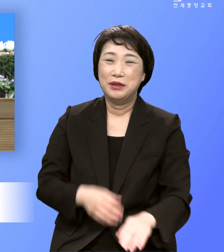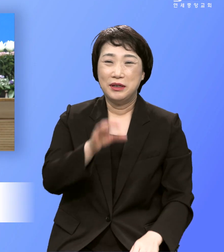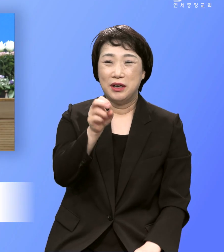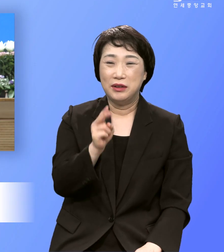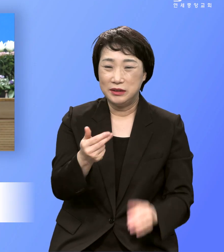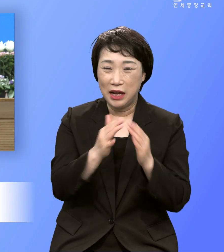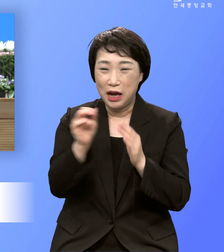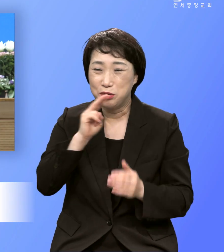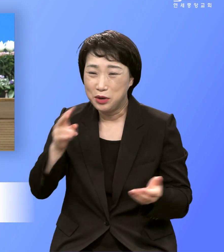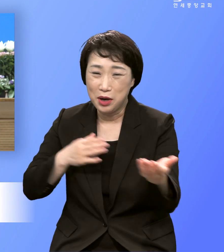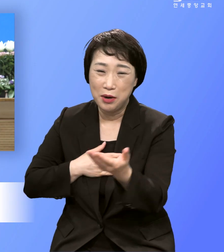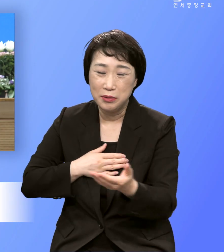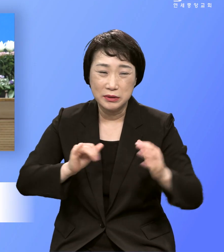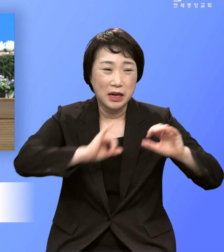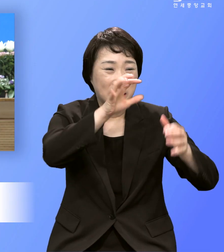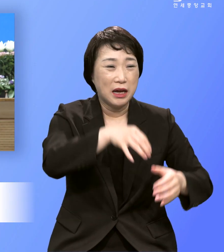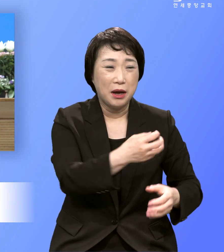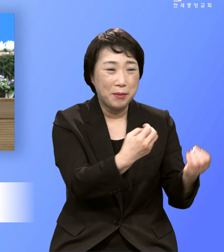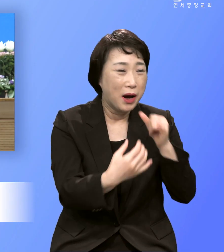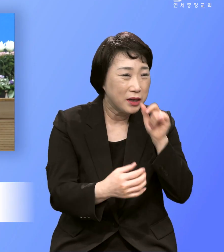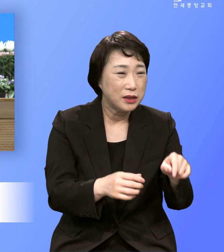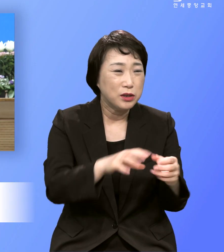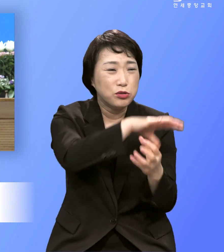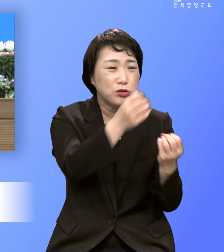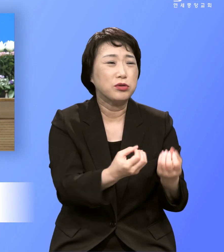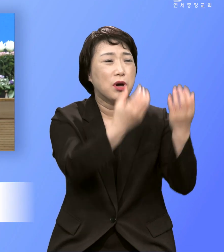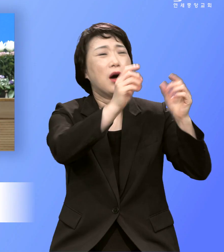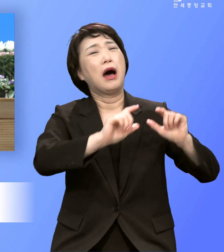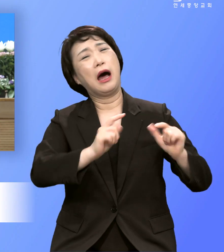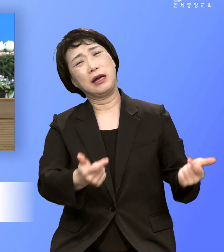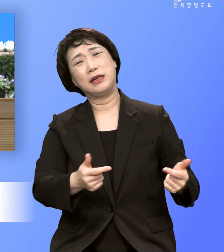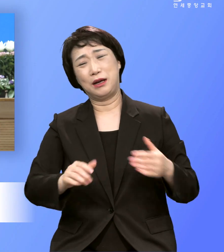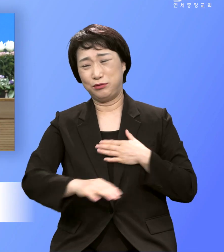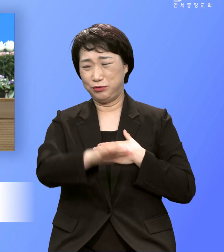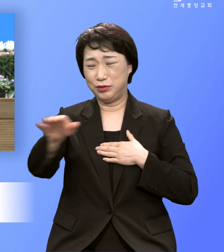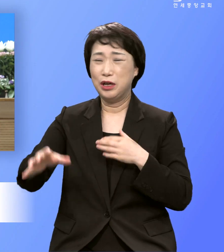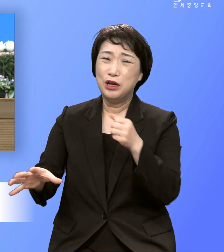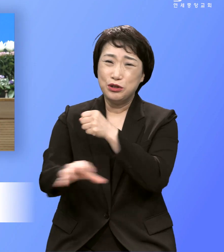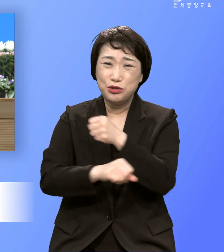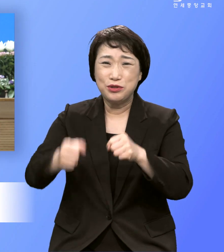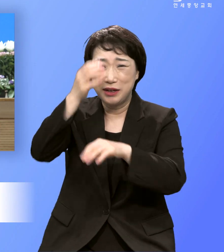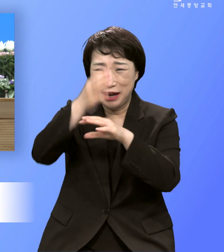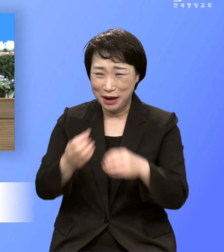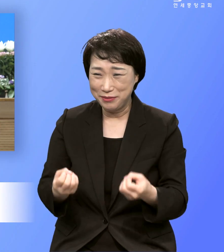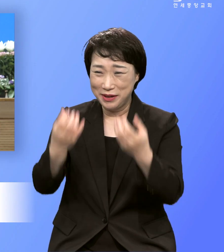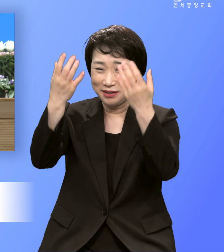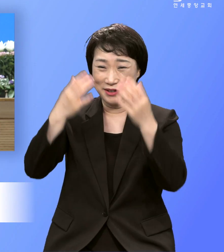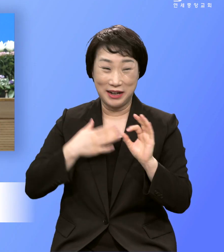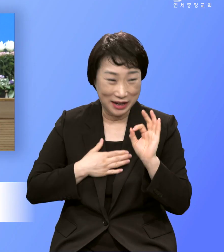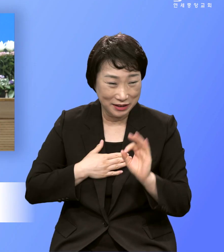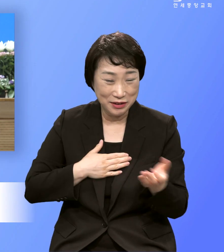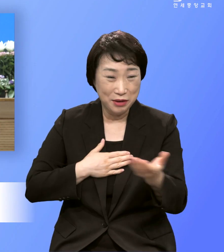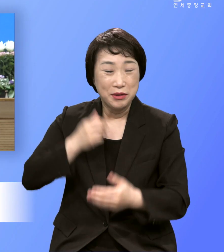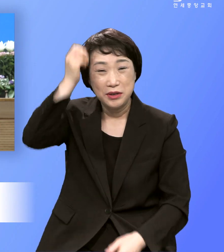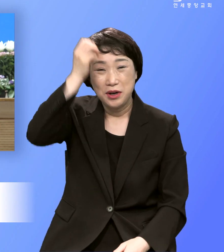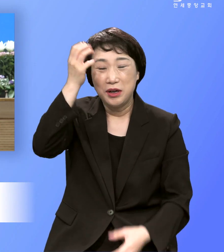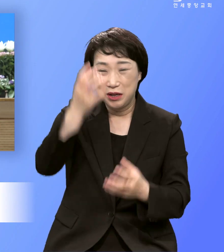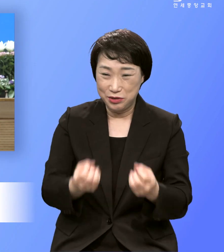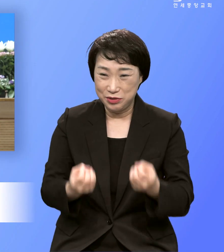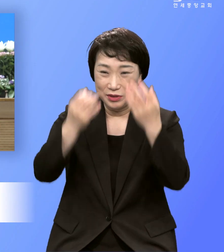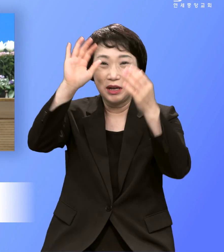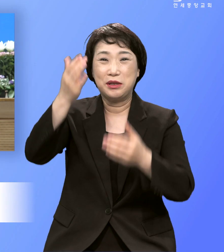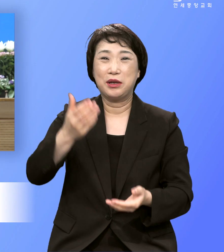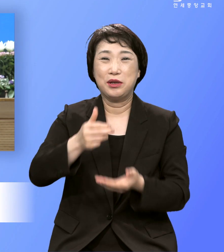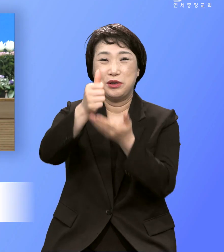연세가지고요 세상에 말하는 추석은 아니라 추수감사절이다 이 말. 영적인 축제가